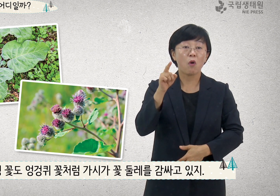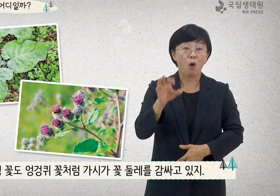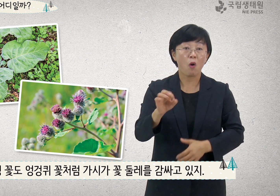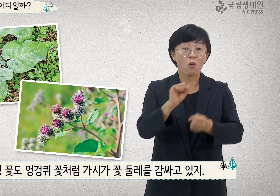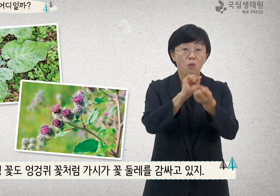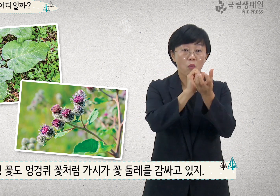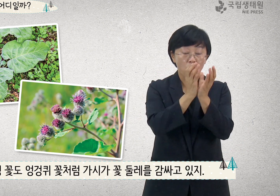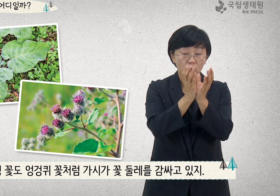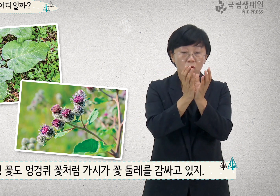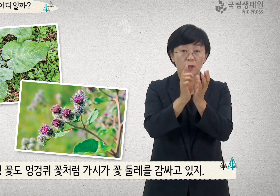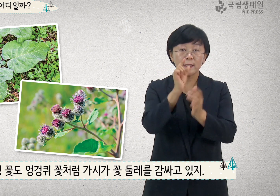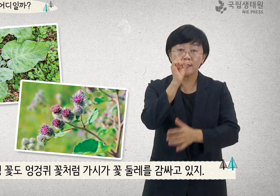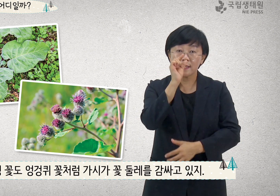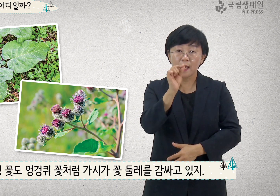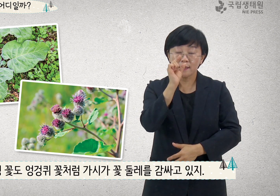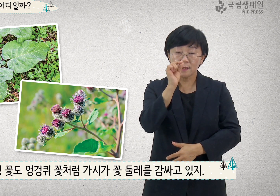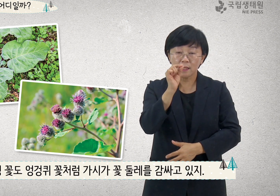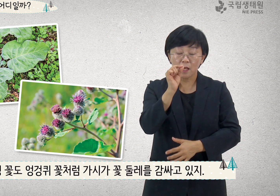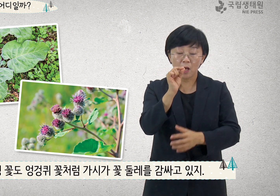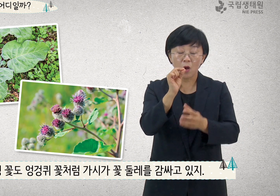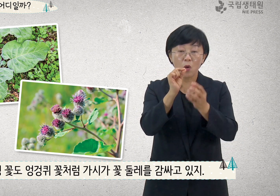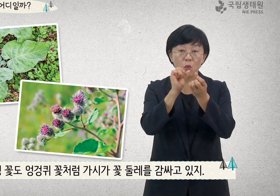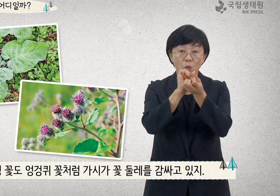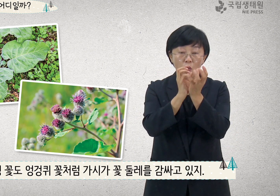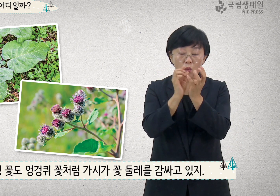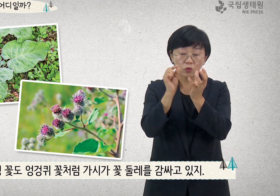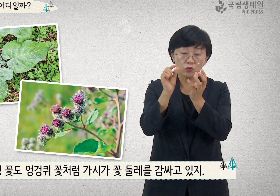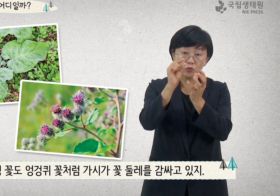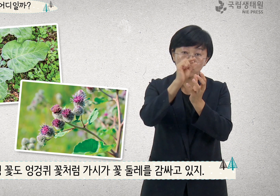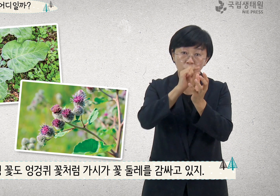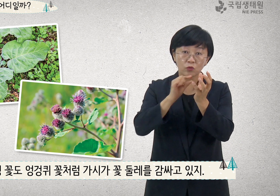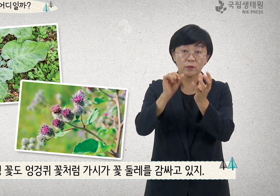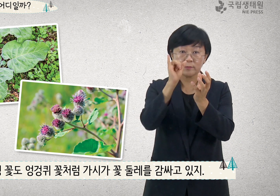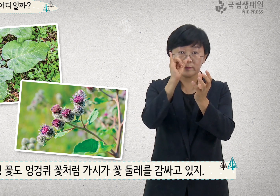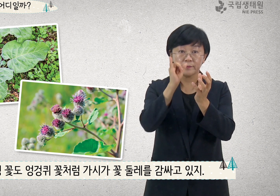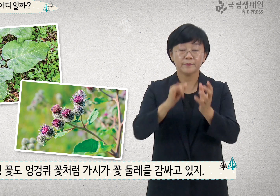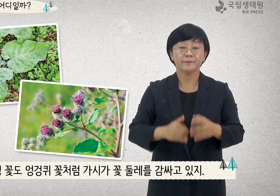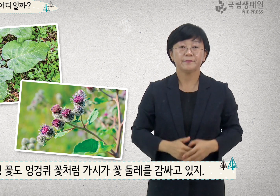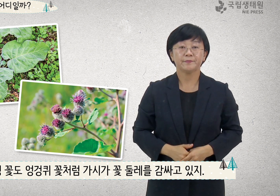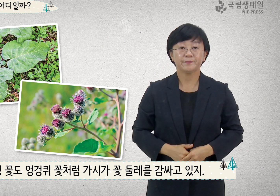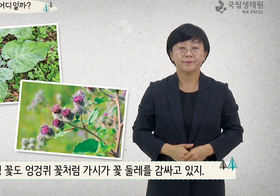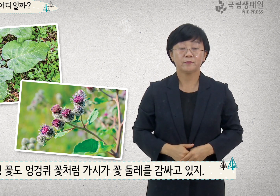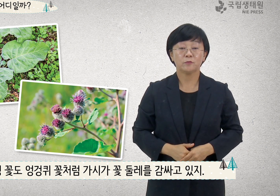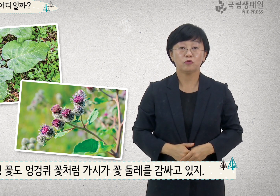우엉꽃도 엉겅퀴꽃처럼 가시가 꽃돌레를 감싸고 있지.